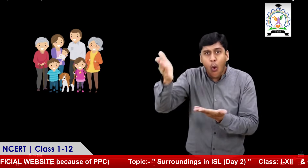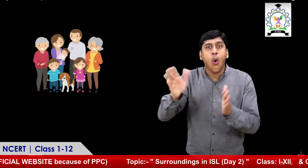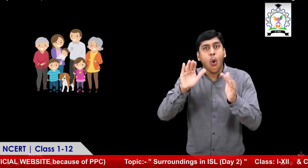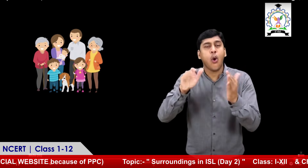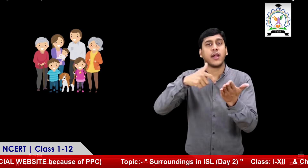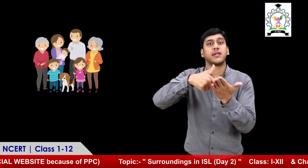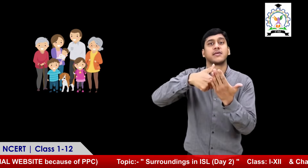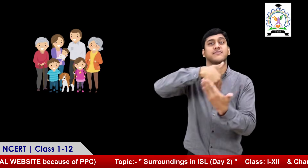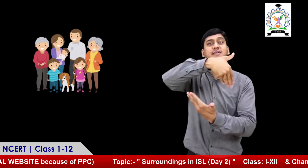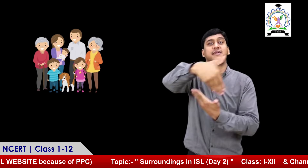इन्हें रिश्तेदार कहा जाता है।